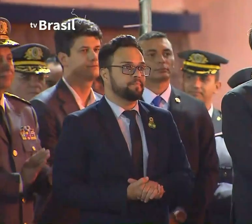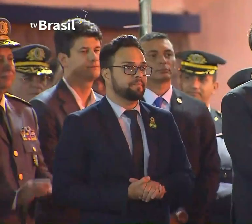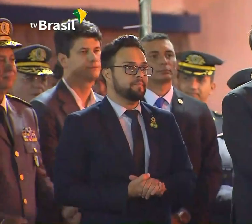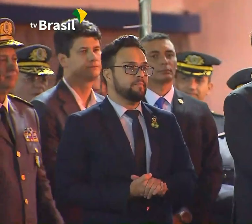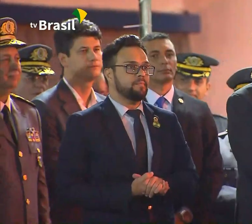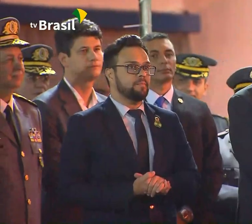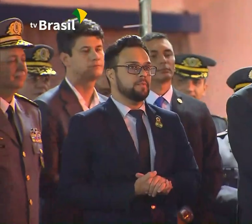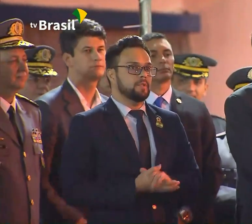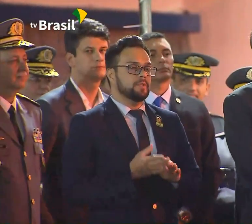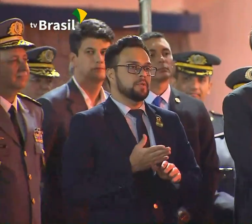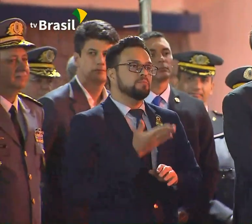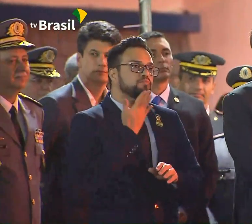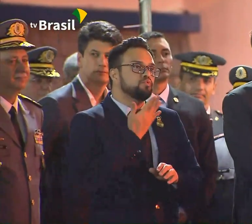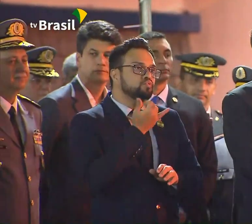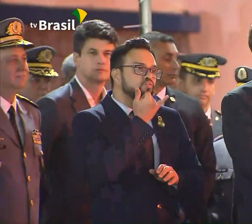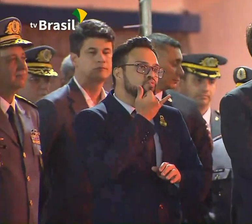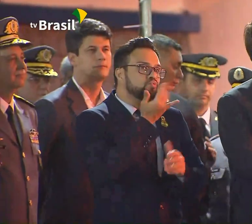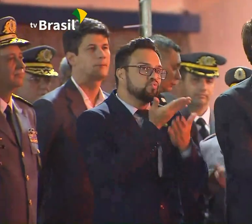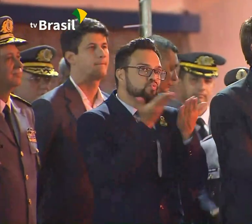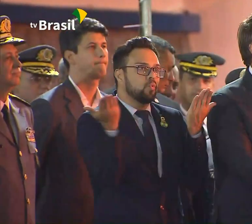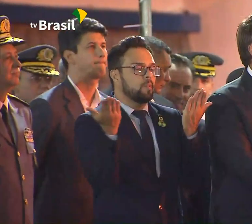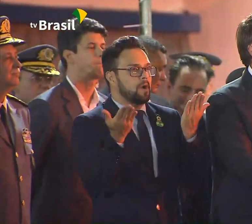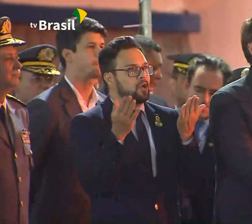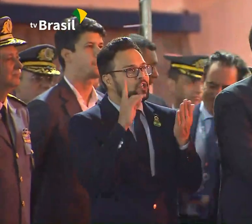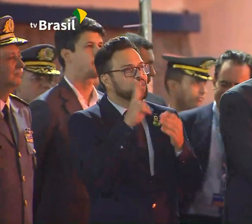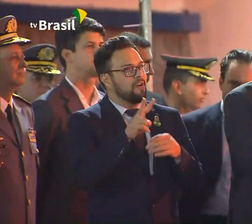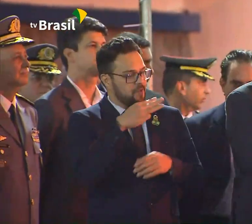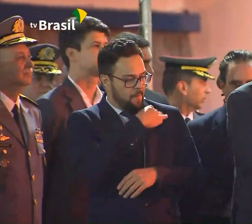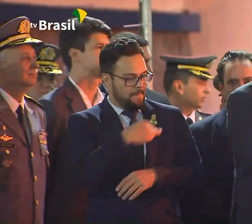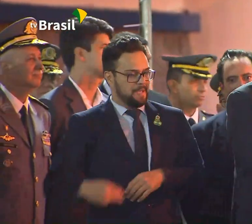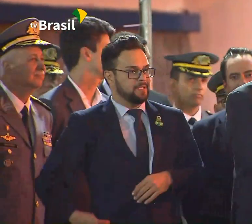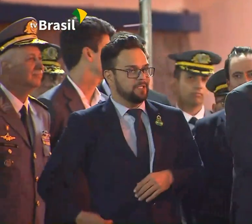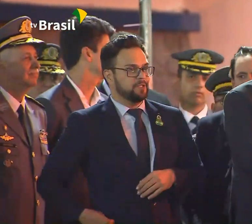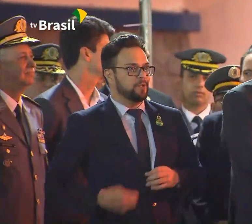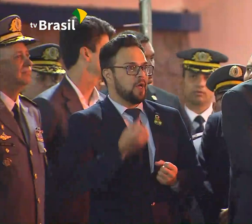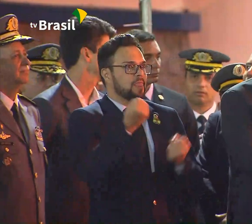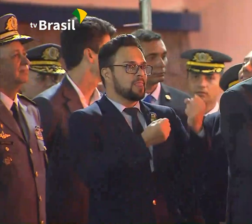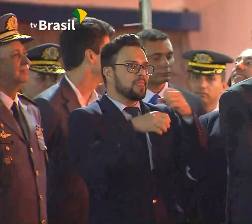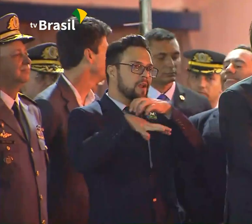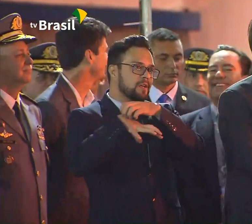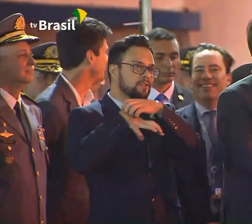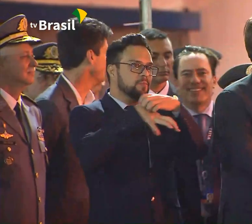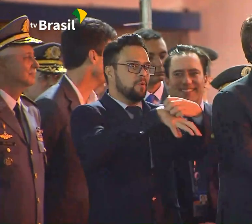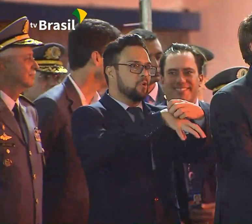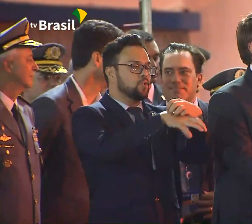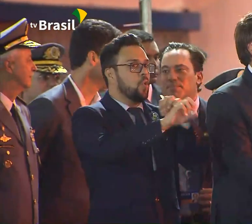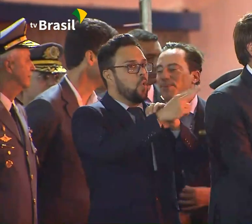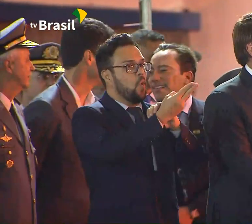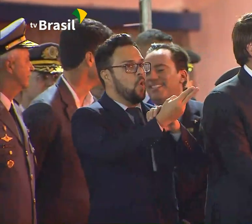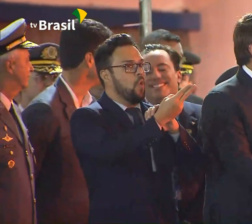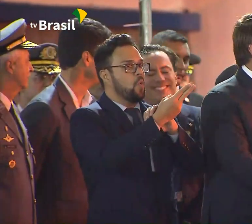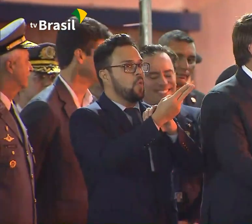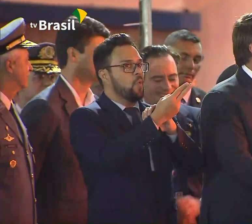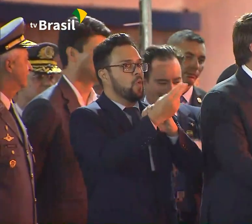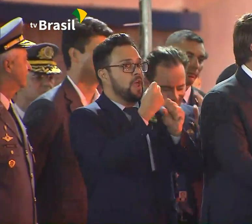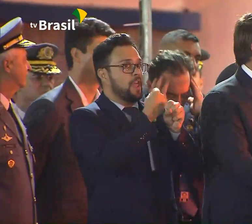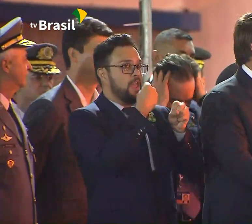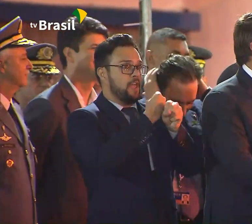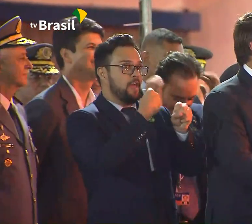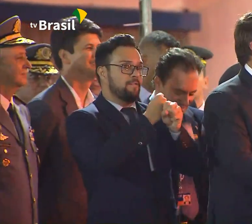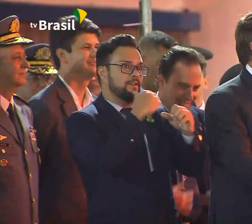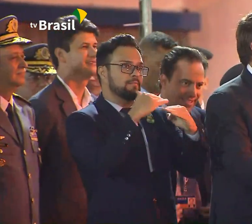Me desculpem, alguém já viu um ministro do transporte ou da infraestrutura próximo